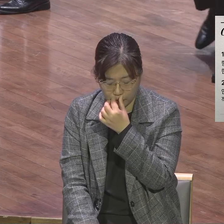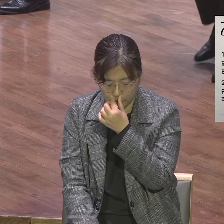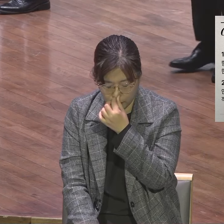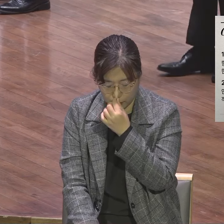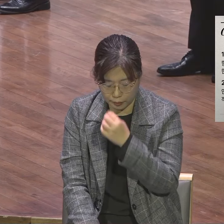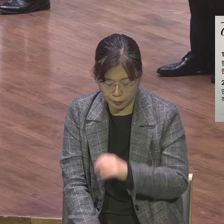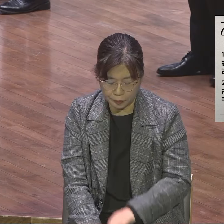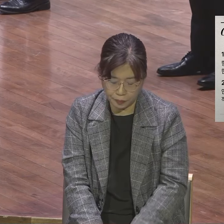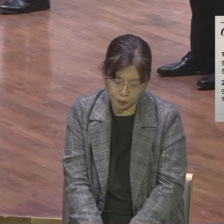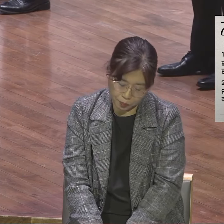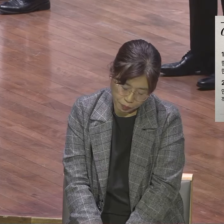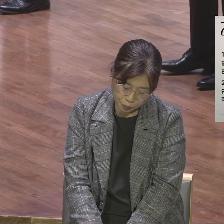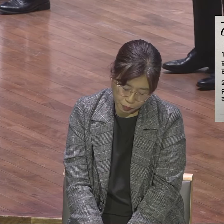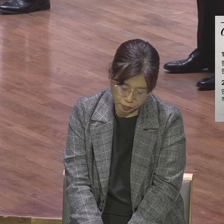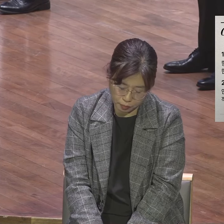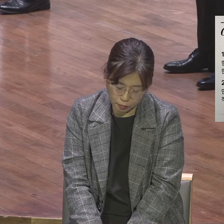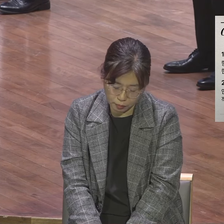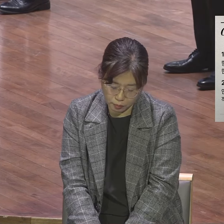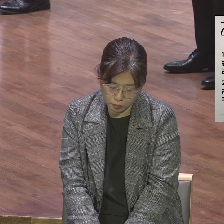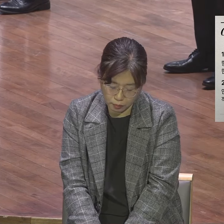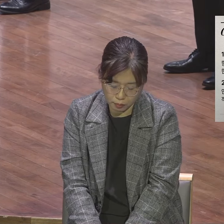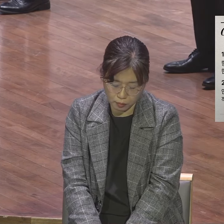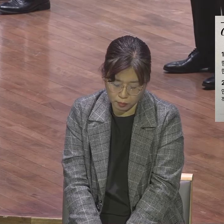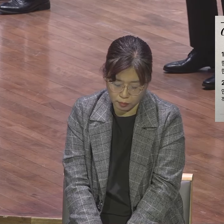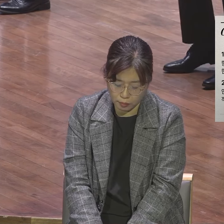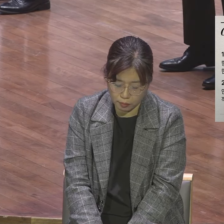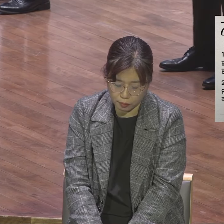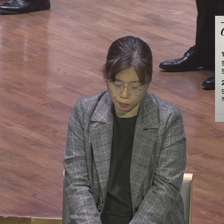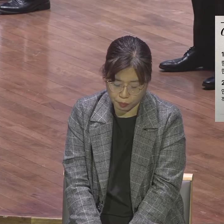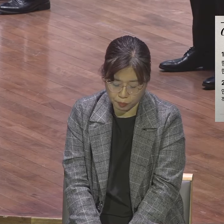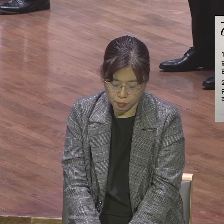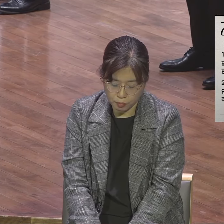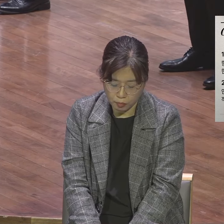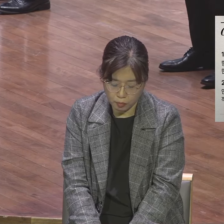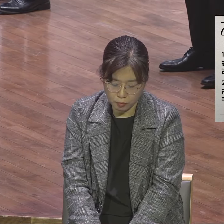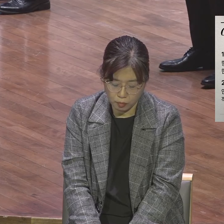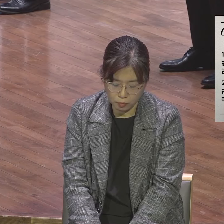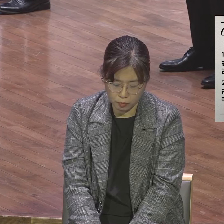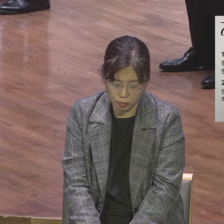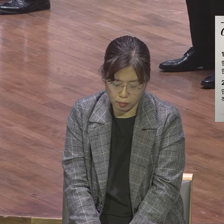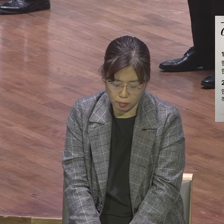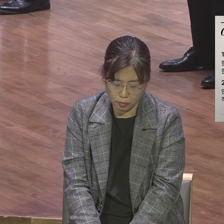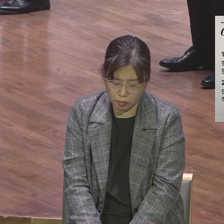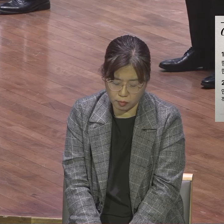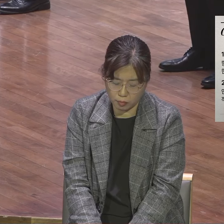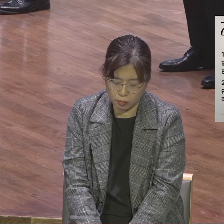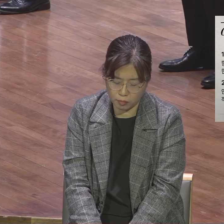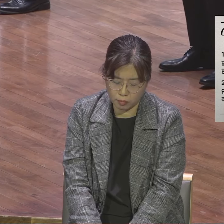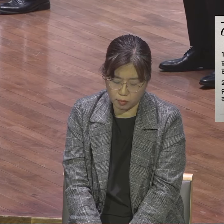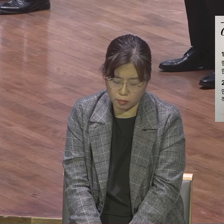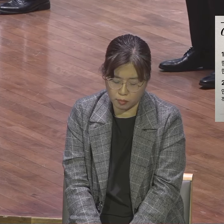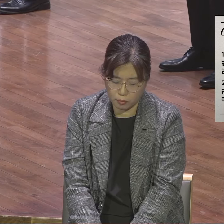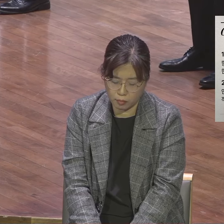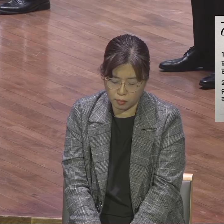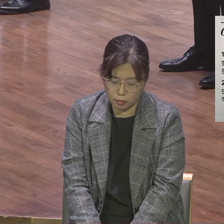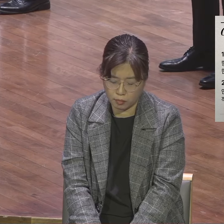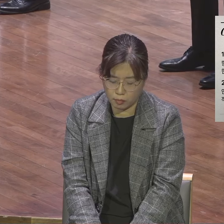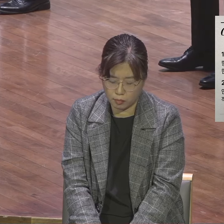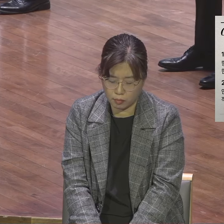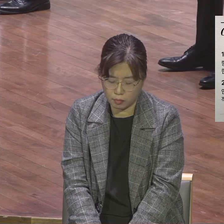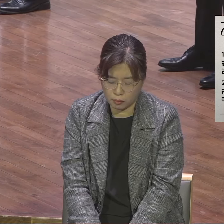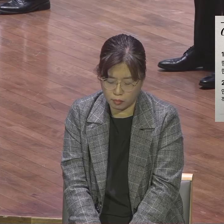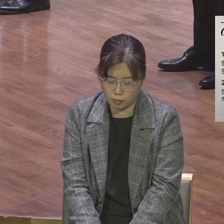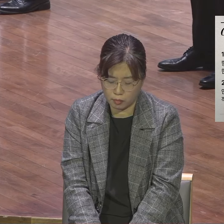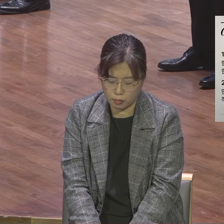할지라도 어떤 문제와 상담 흔들리지 말고 언약 붙잡고 하나님 앞에 공정교회를 생기며 하나님의